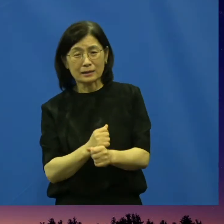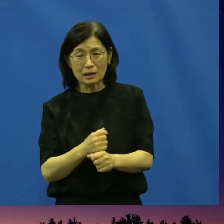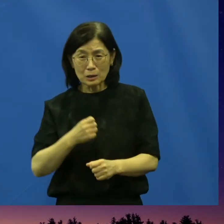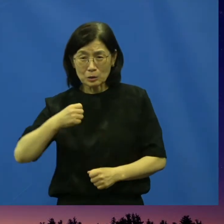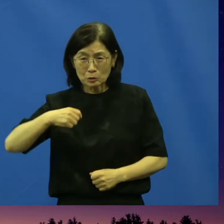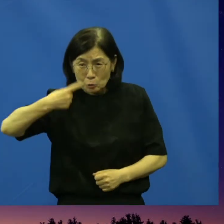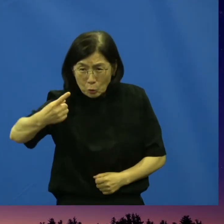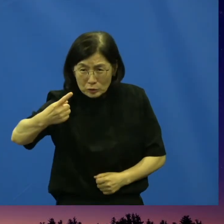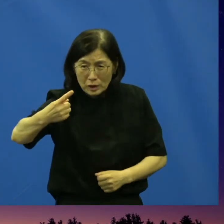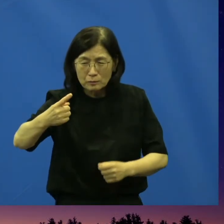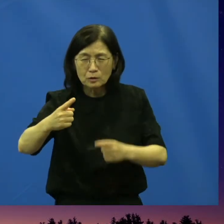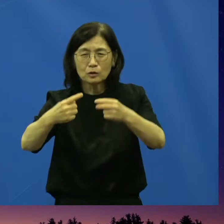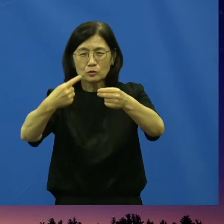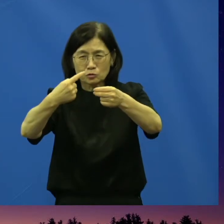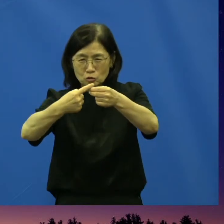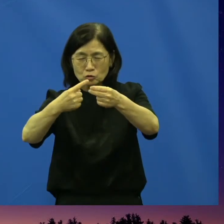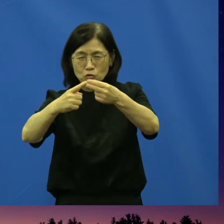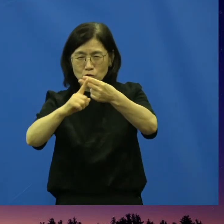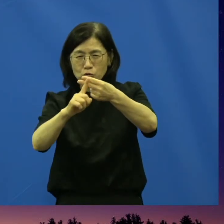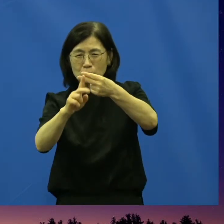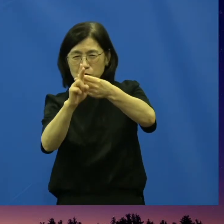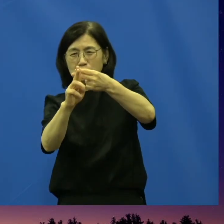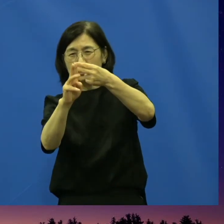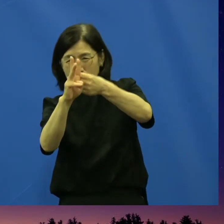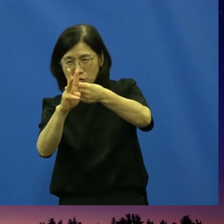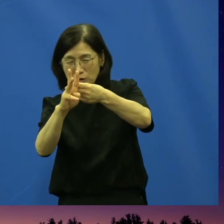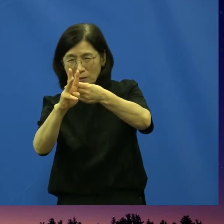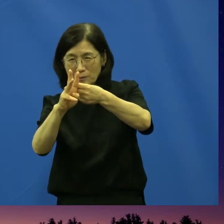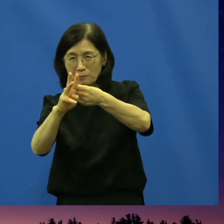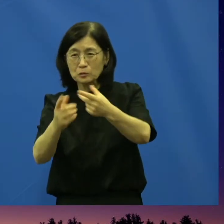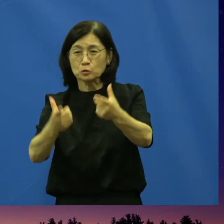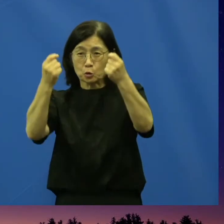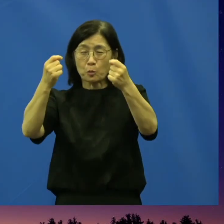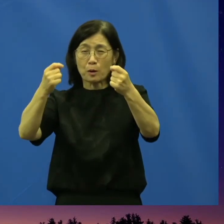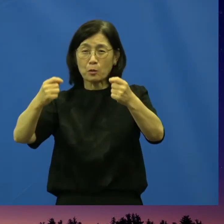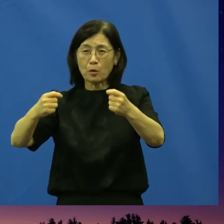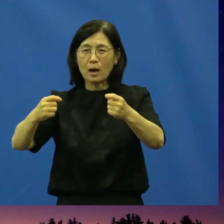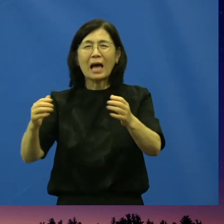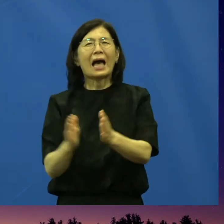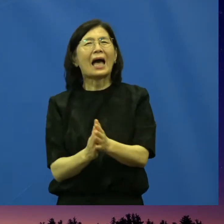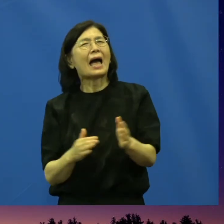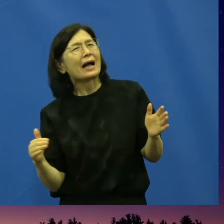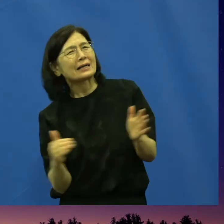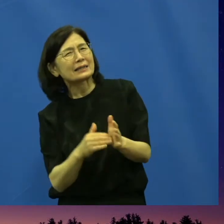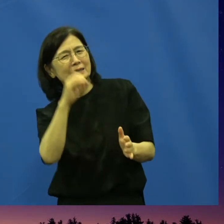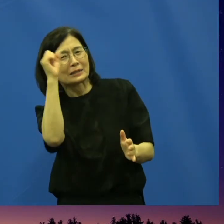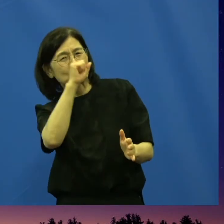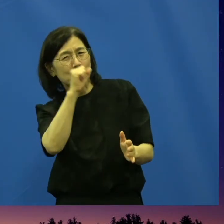하는데 힘든데, 이제 중학교가 끝나면 끝나는 것 같은데 또 고등학교가 기다리고 있는, 옆에